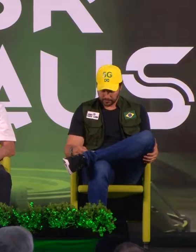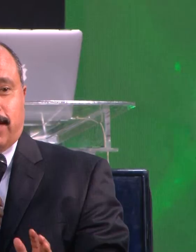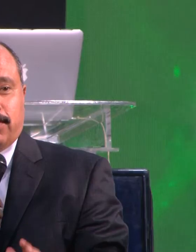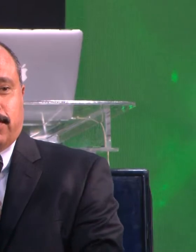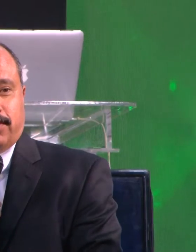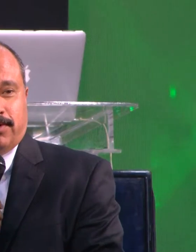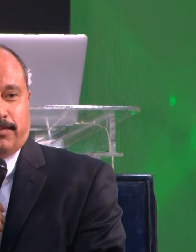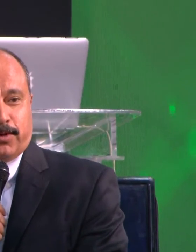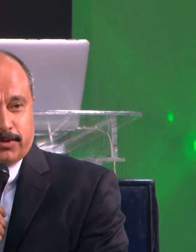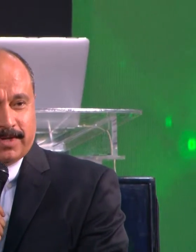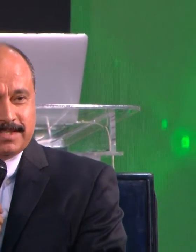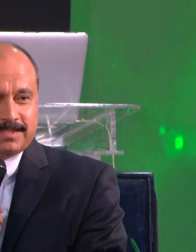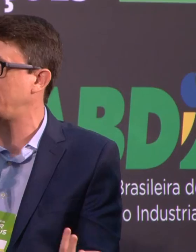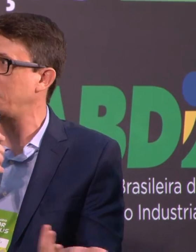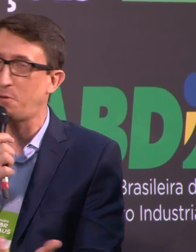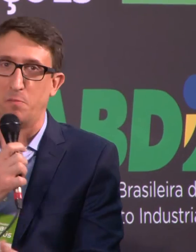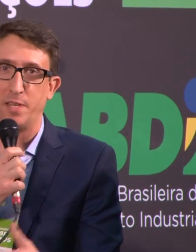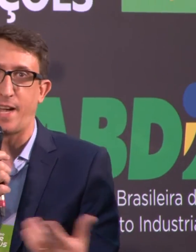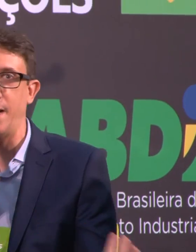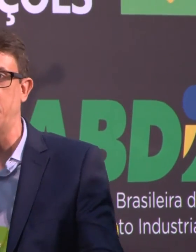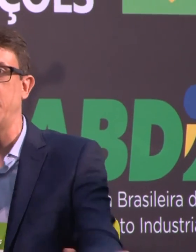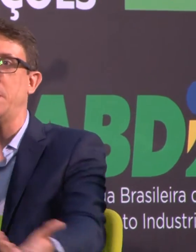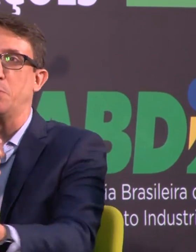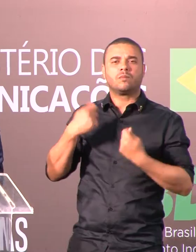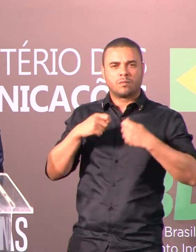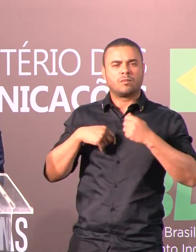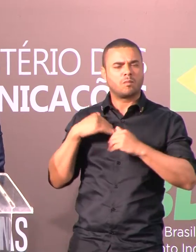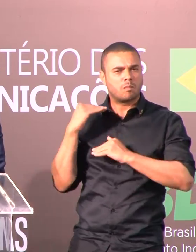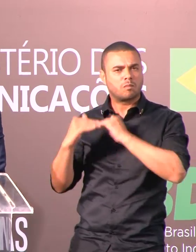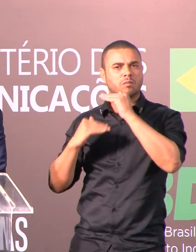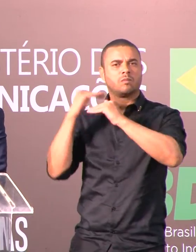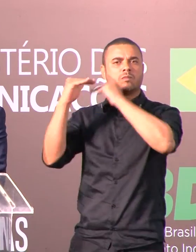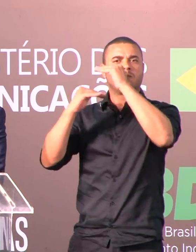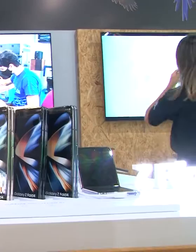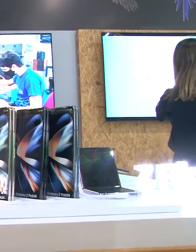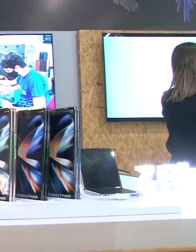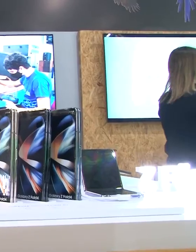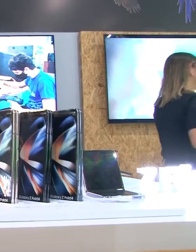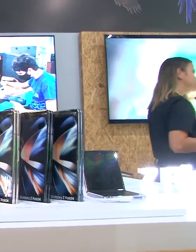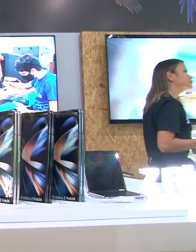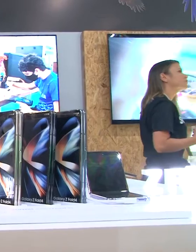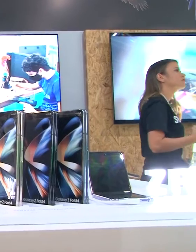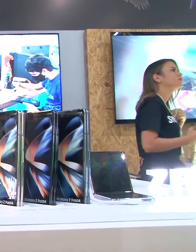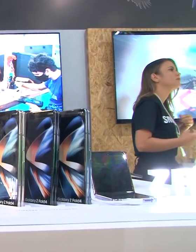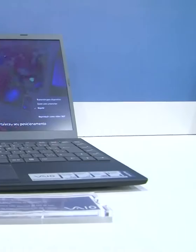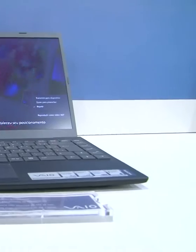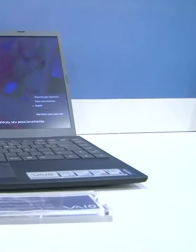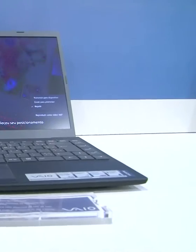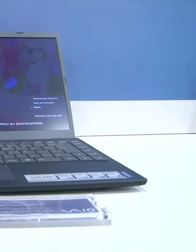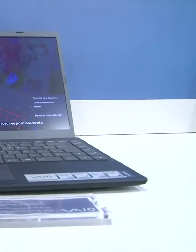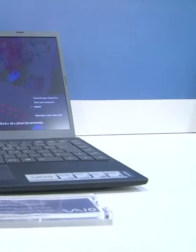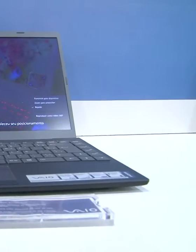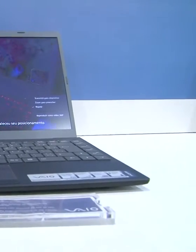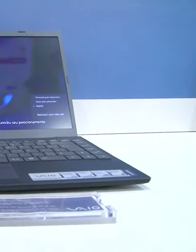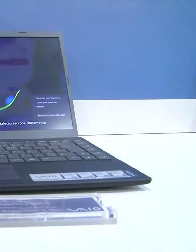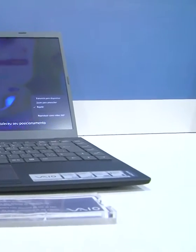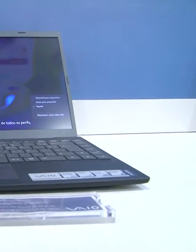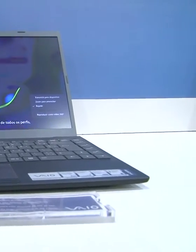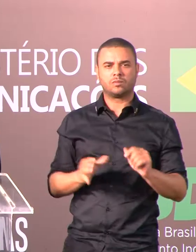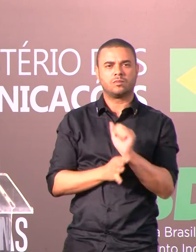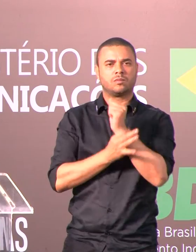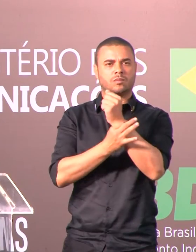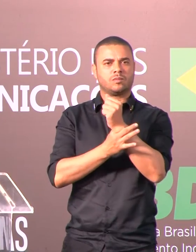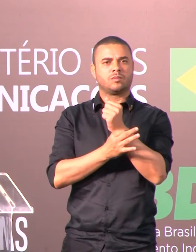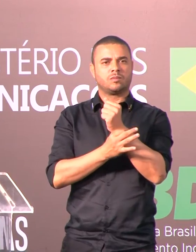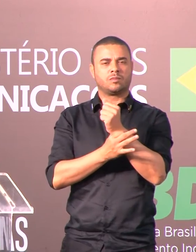autoridades que falam dos Desafios e avanços da ativação da tecnologia 5g 20 vezes mais rápida do Sul ao norte do